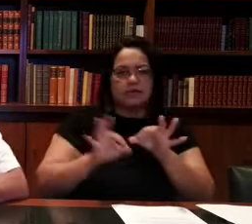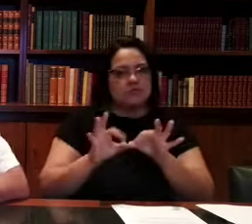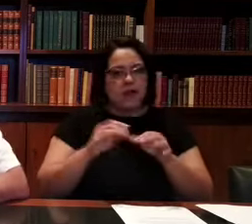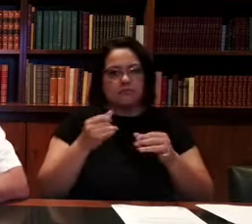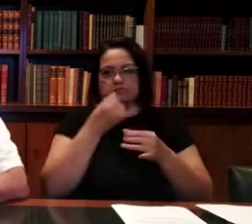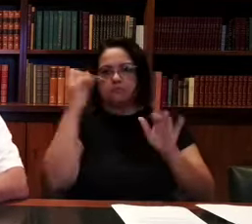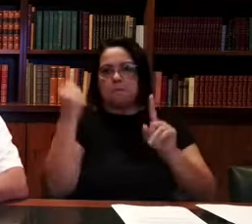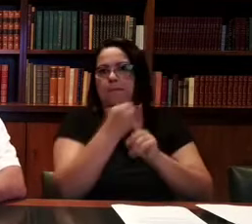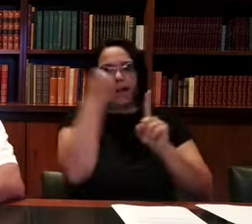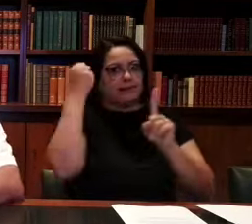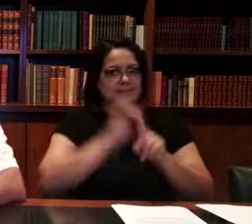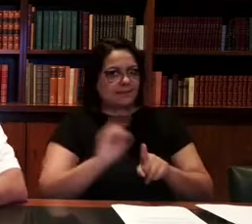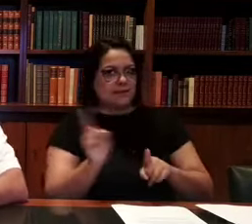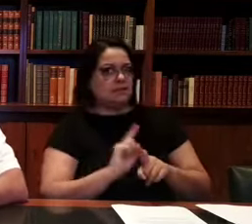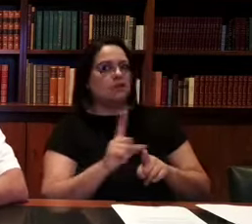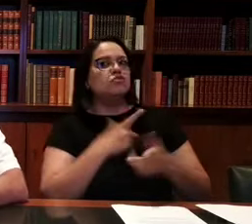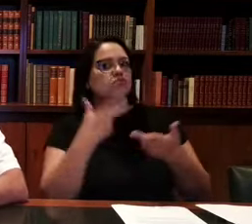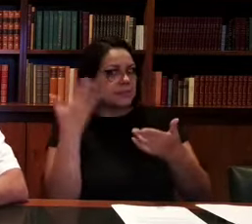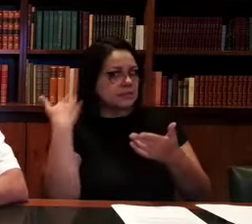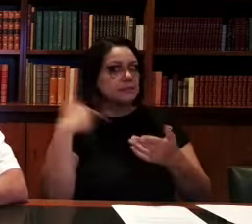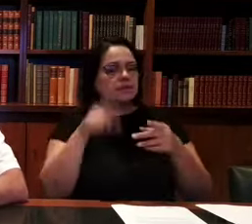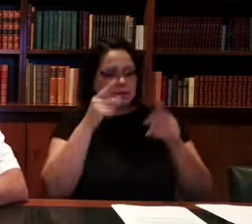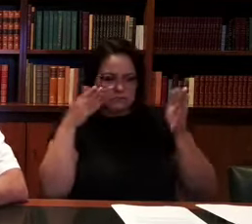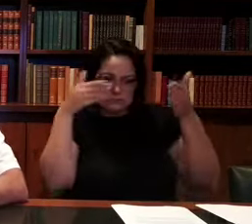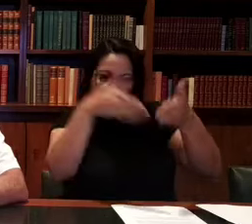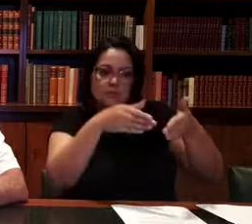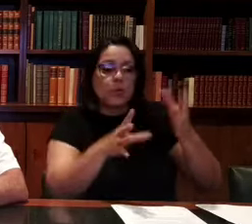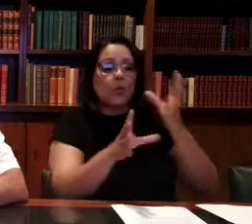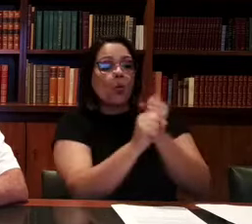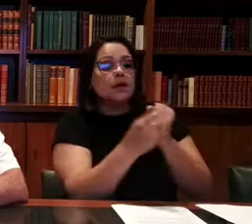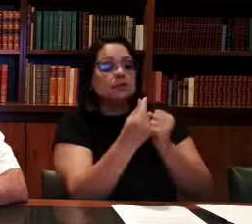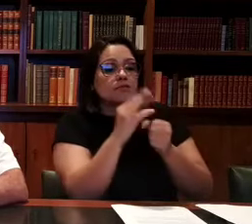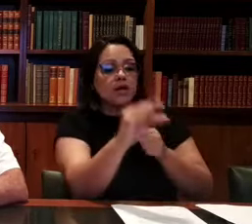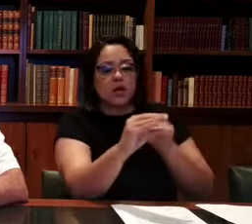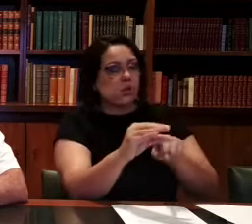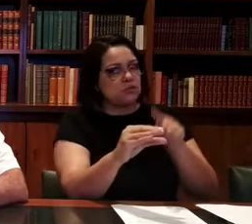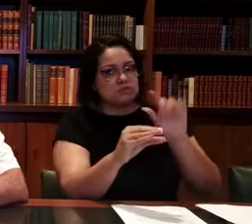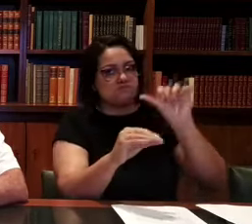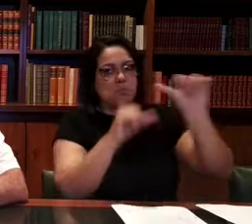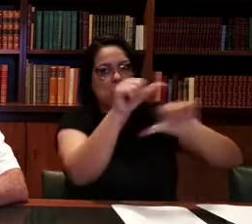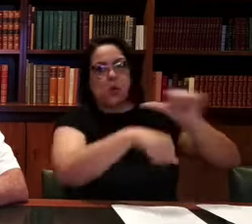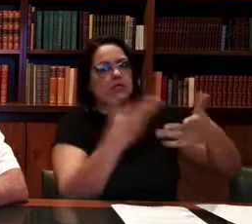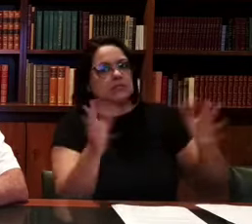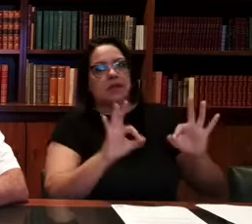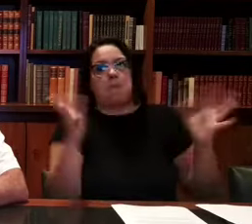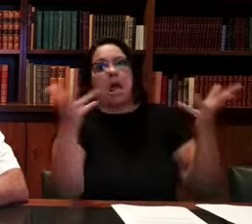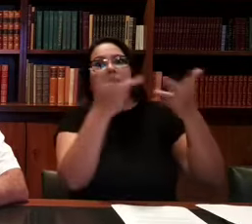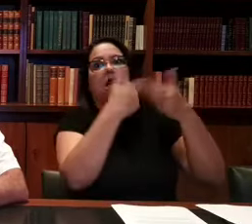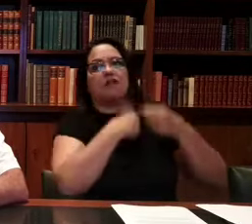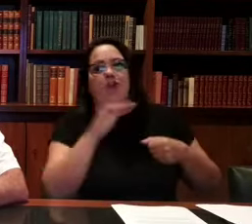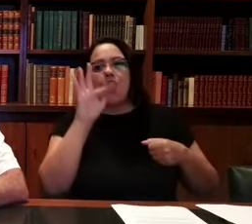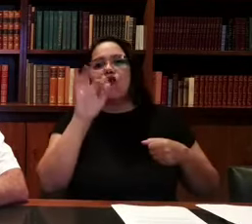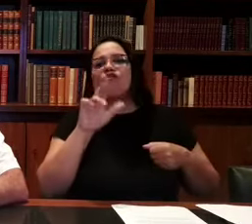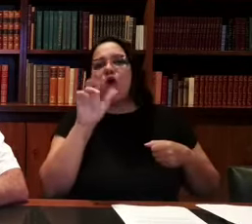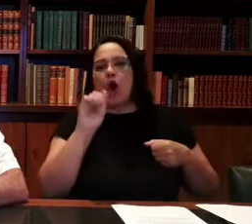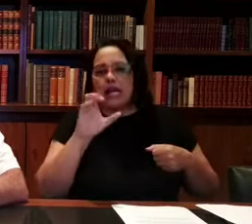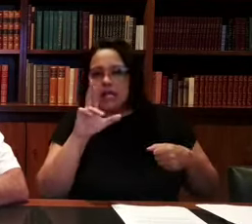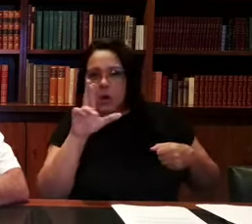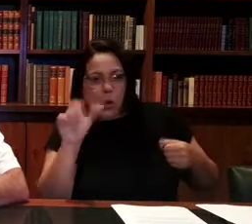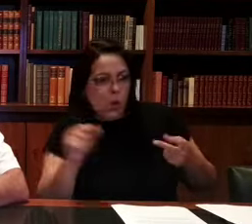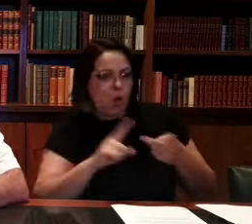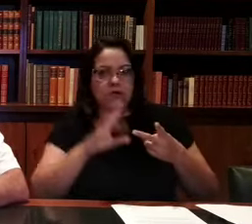aquilo que já estava previsto em termos de orçamento em termos de ajuste não tem nada anormal fora da curva extraordinário que provoque aí